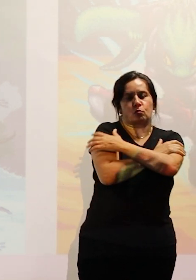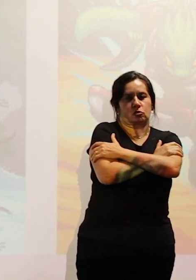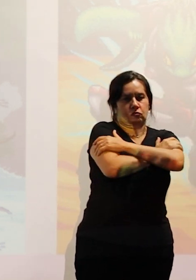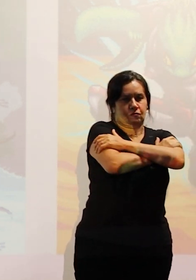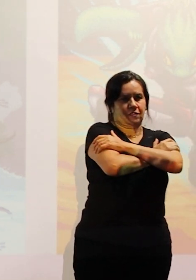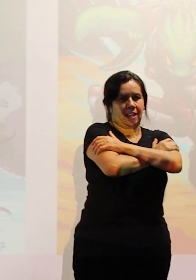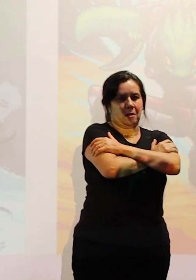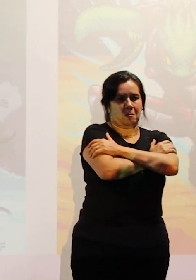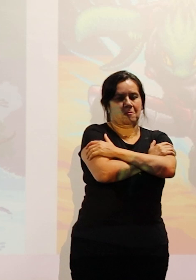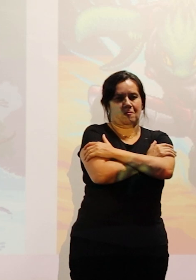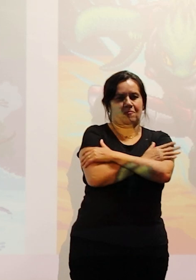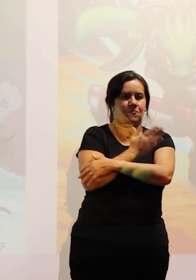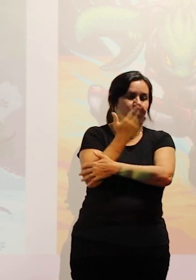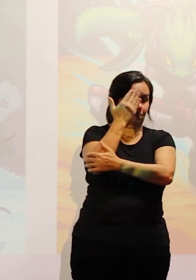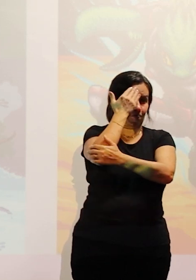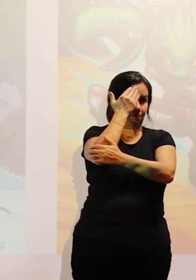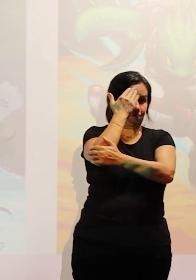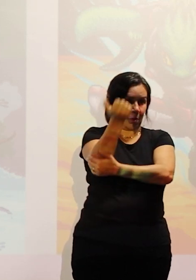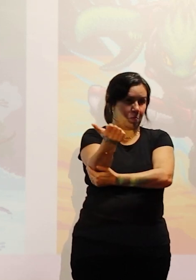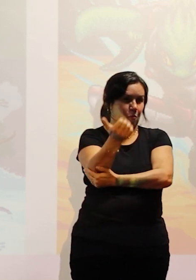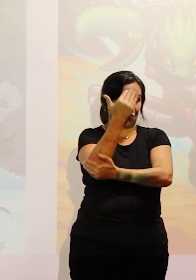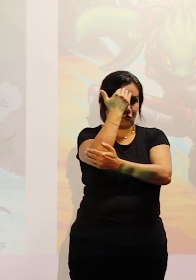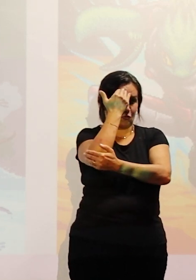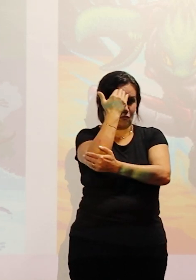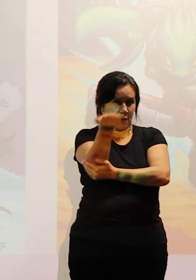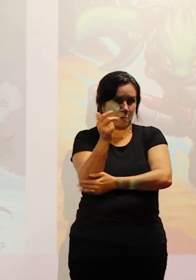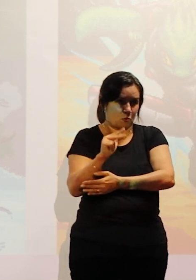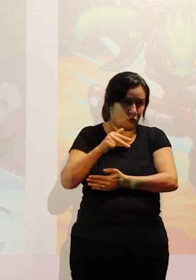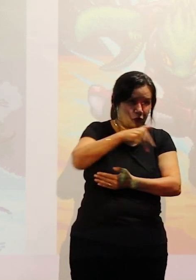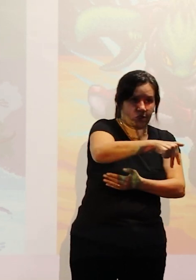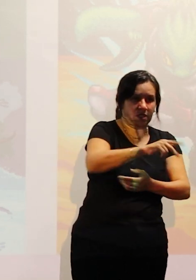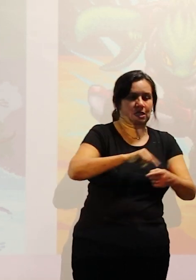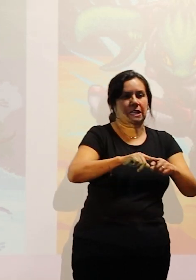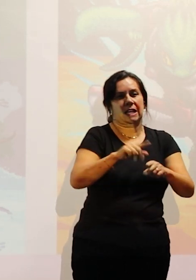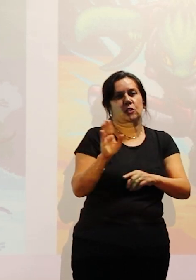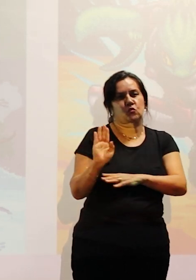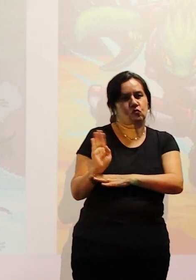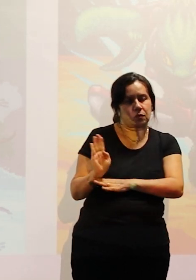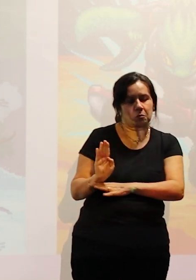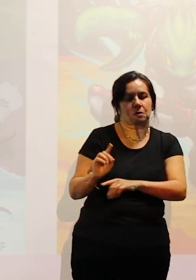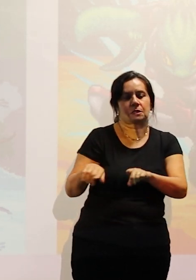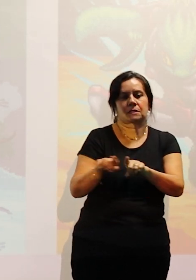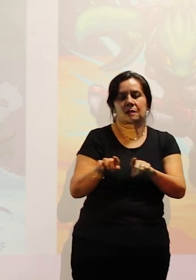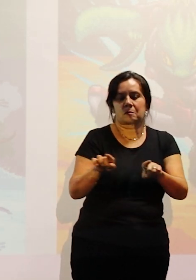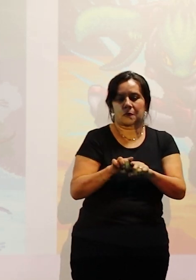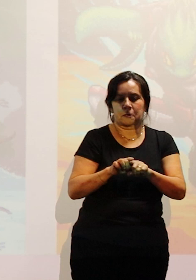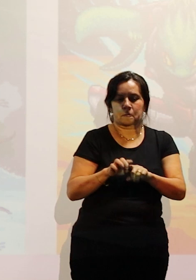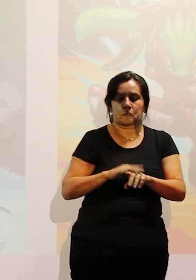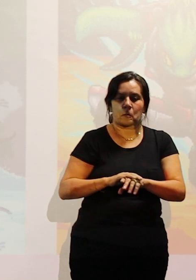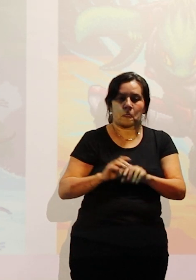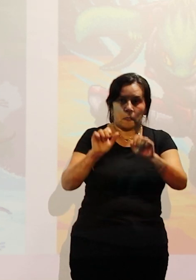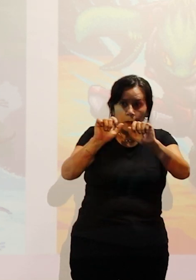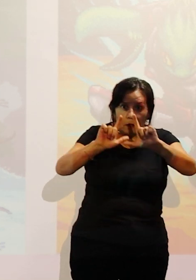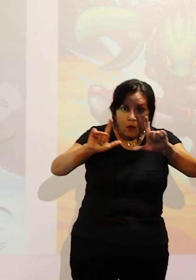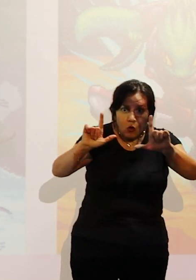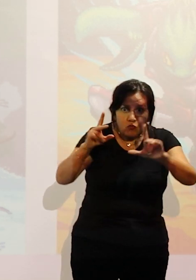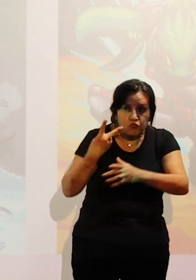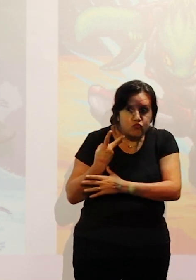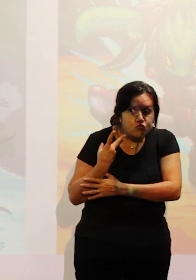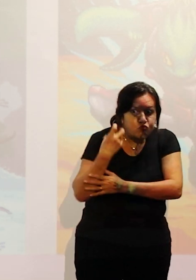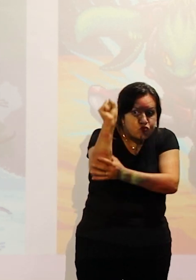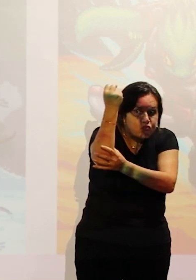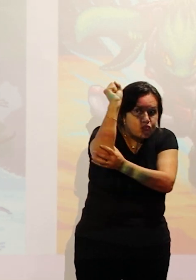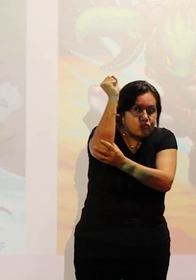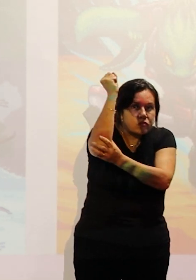muito famosa do Homem de Ferro descer, né, nessa pose nos filmes. Então, ela dá uma coisa de heroísmo, de